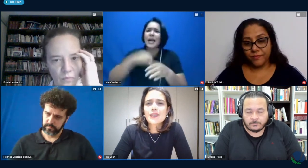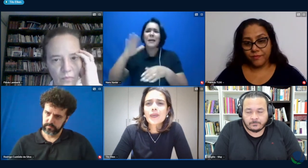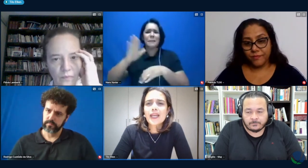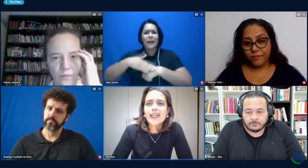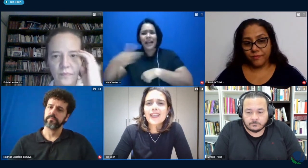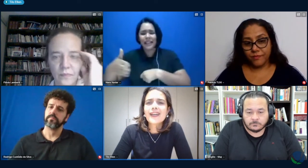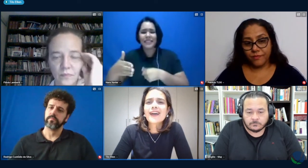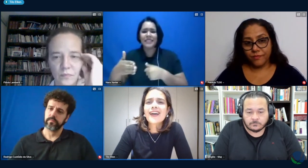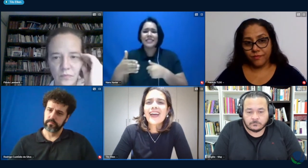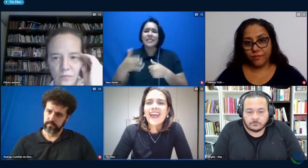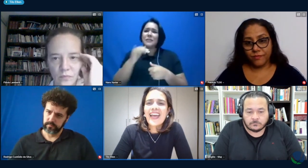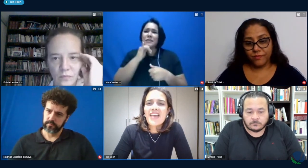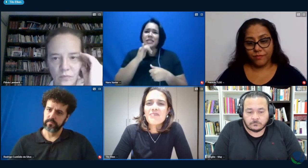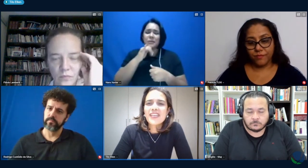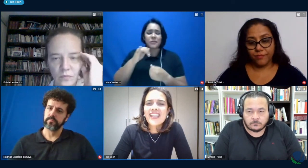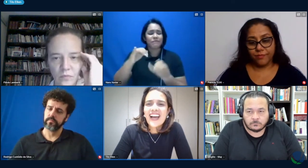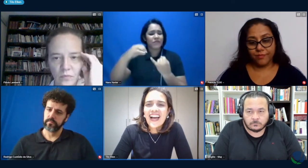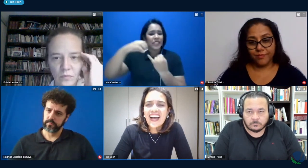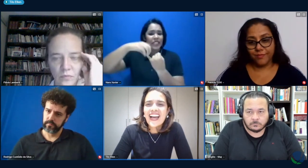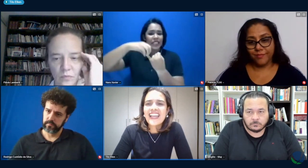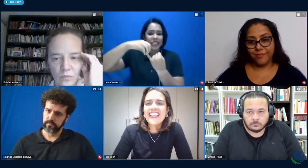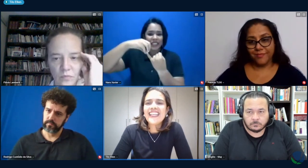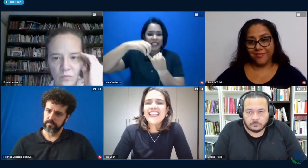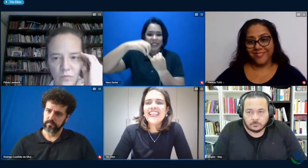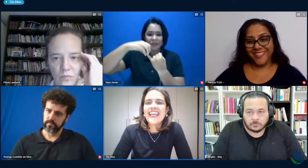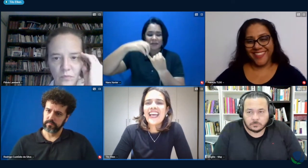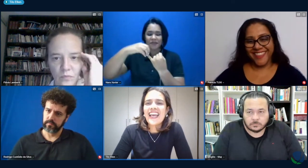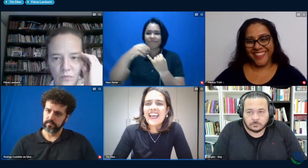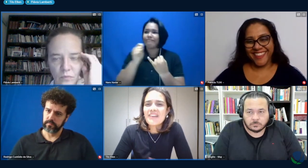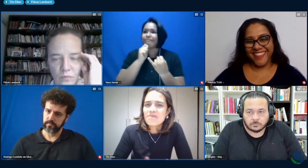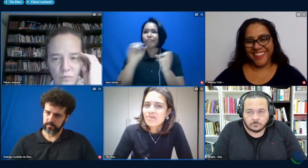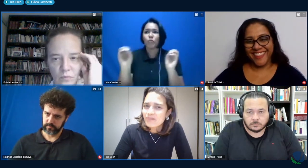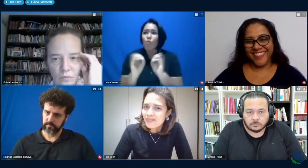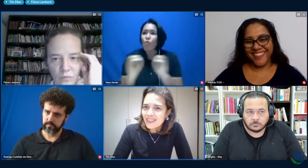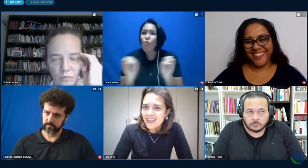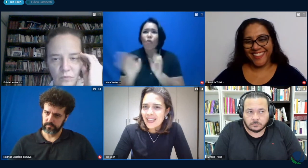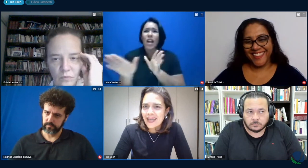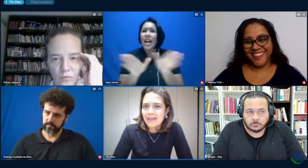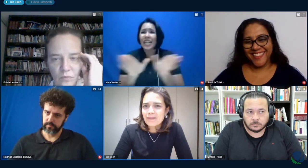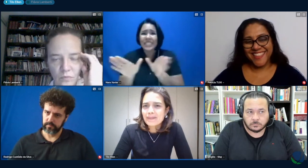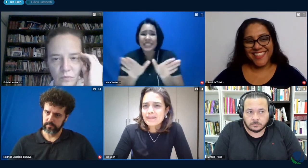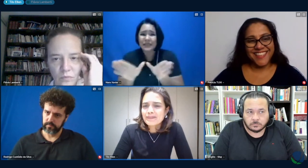vezes eu queria brigar e